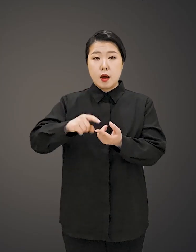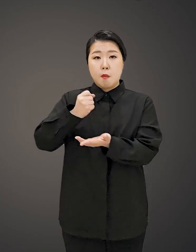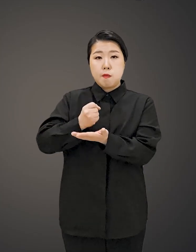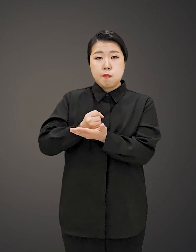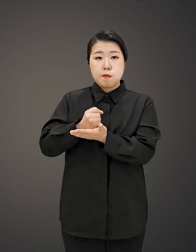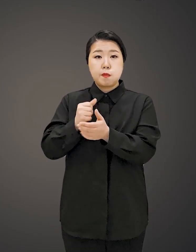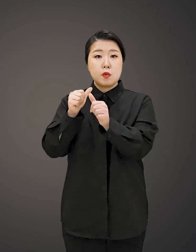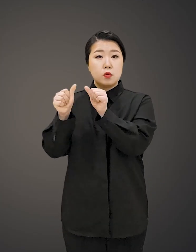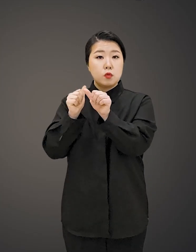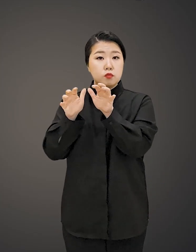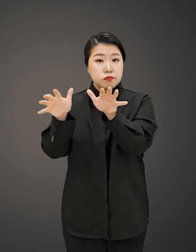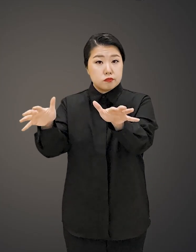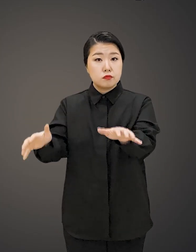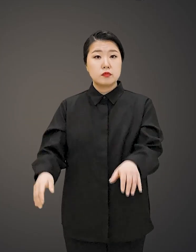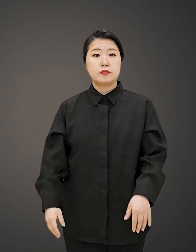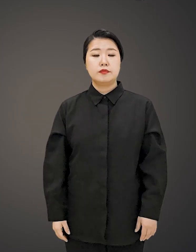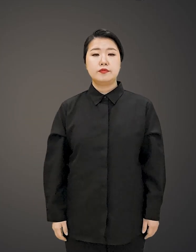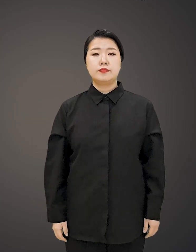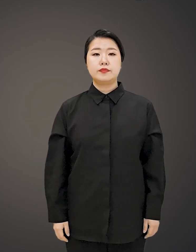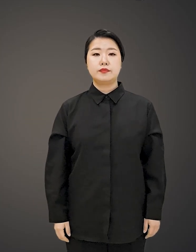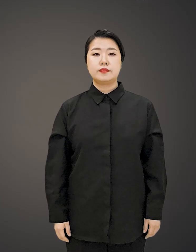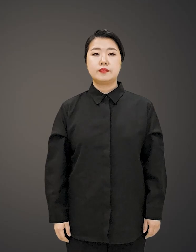둘러싼 무성한 소문들.